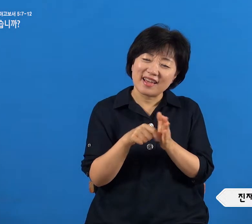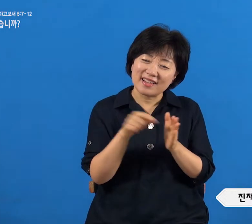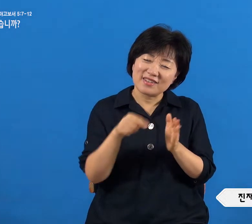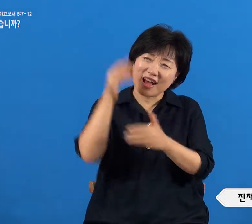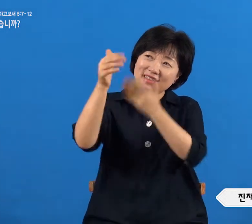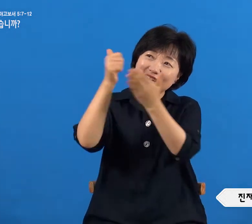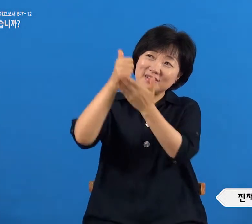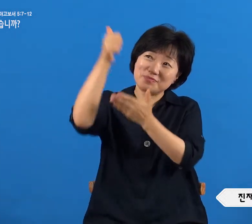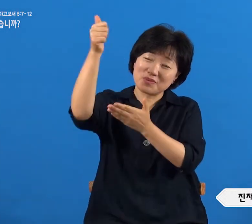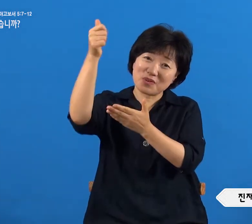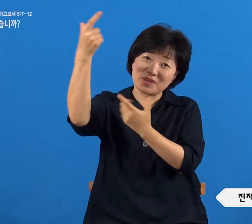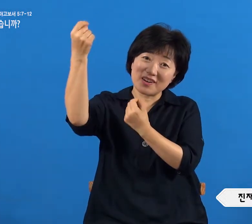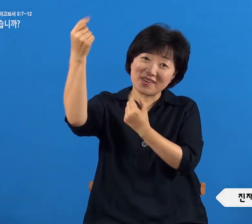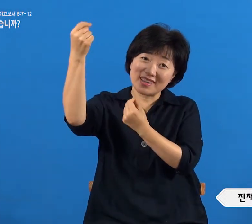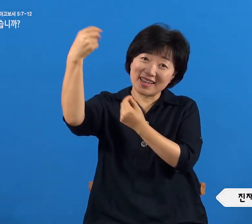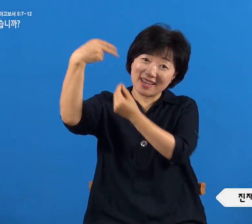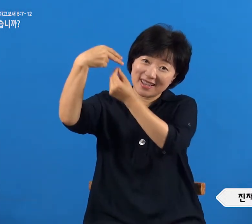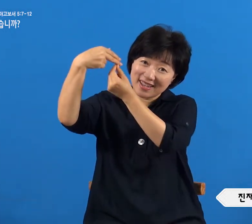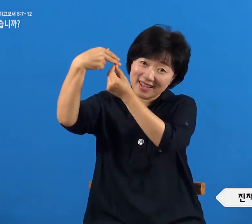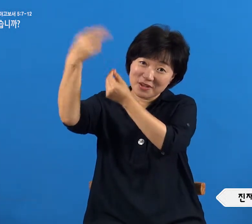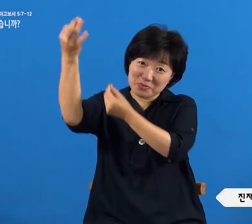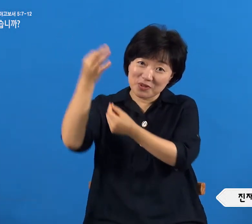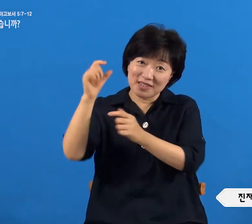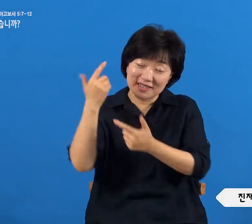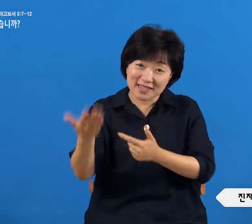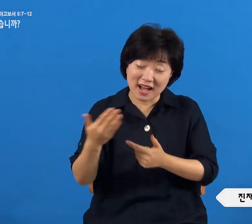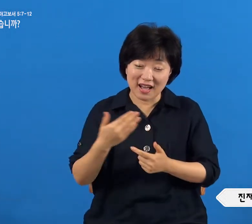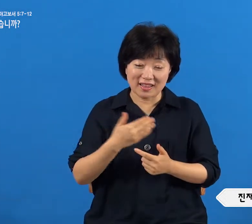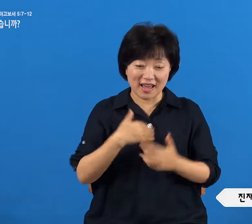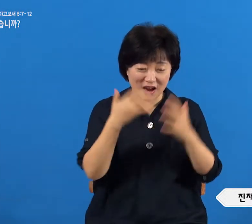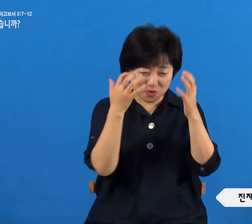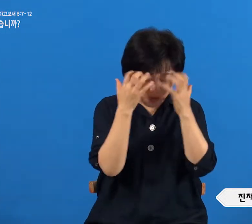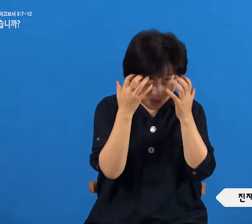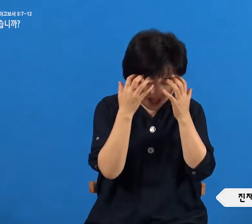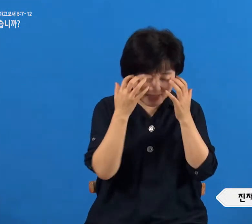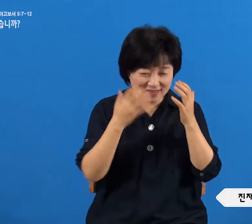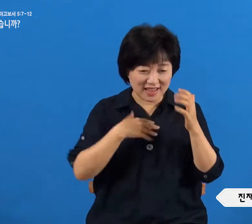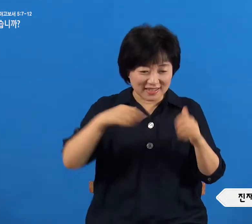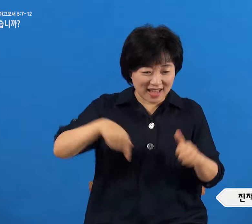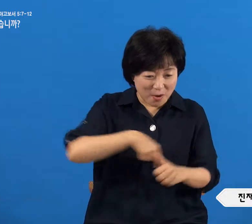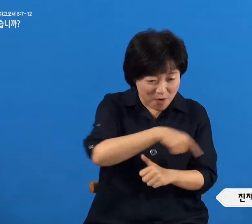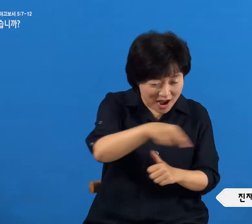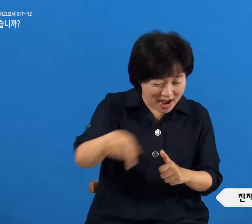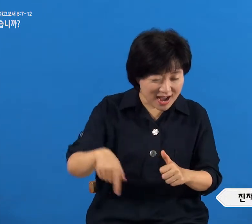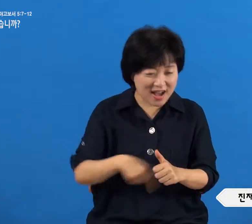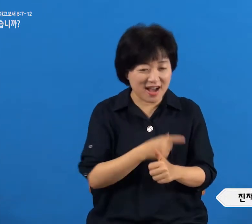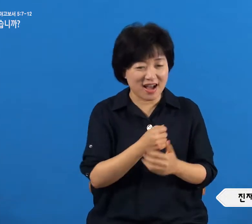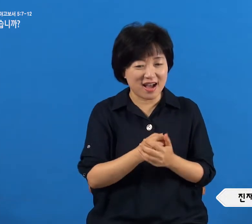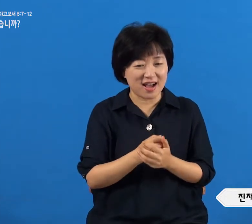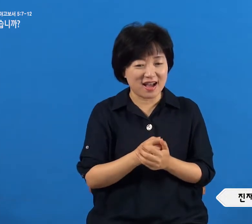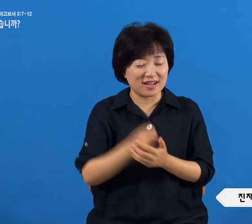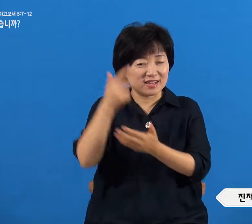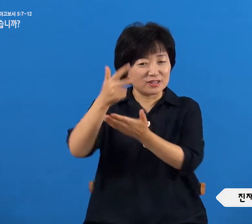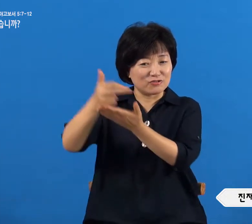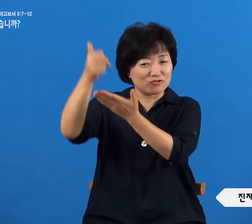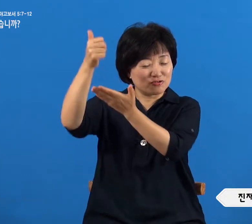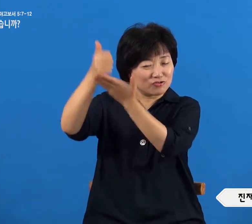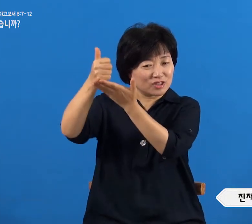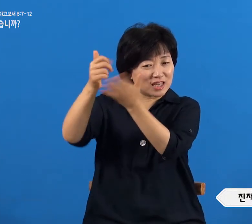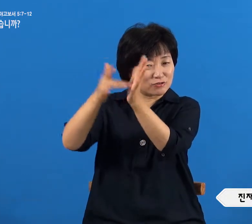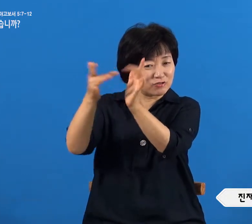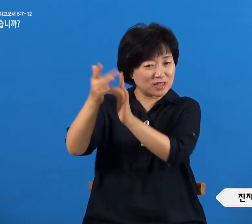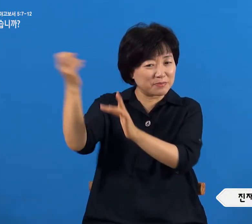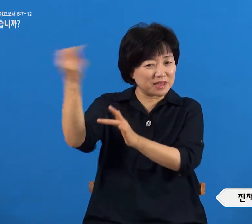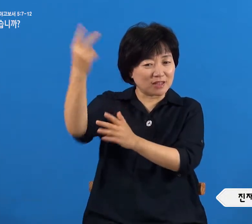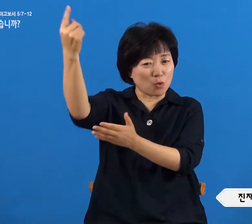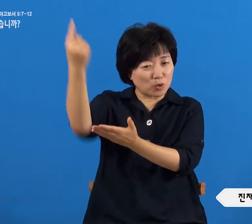않으실까? 우리가 지나고 있는 고난, 우리가 지나고 있는 상황, 성경은 말씀합니다. 주의 강림이